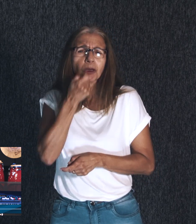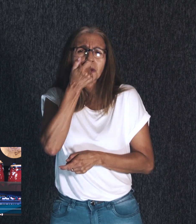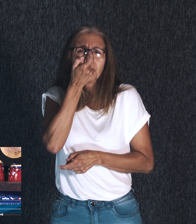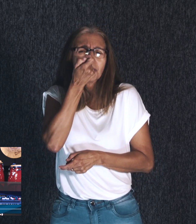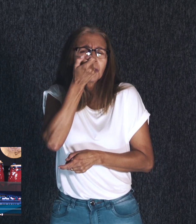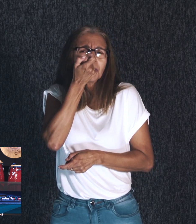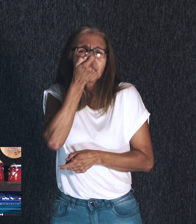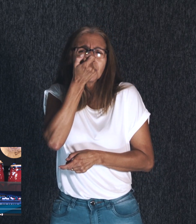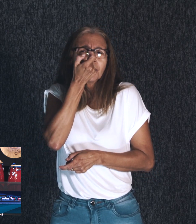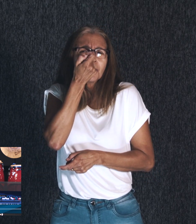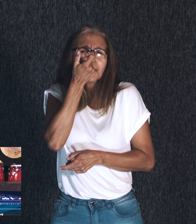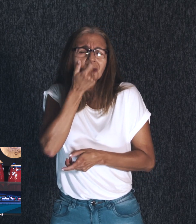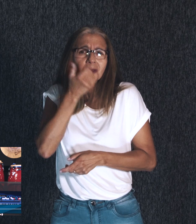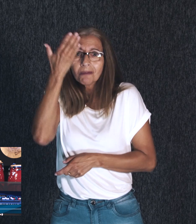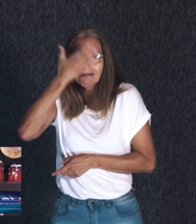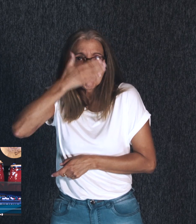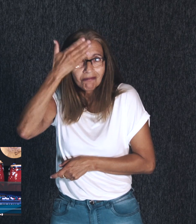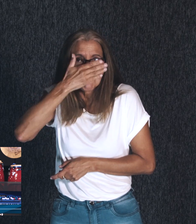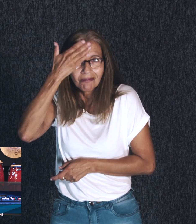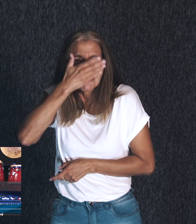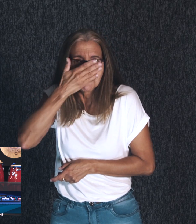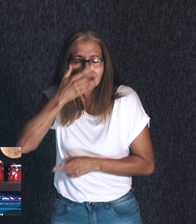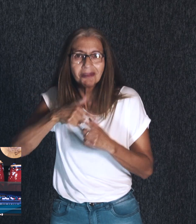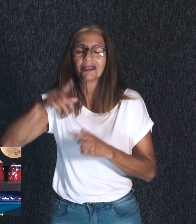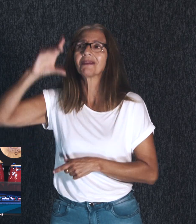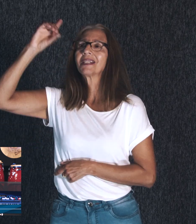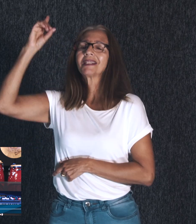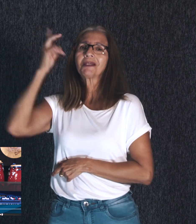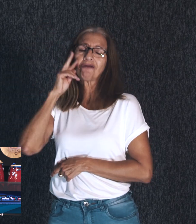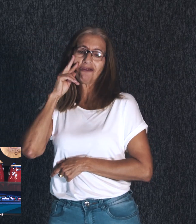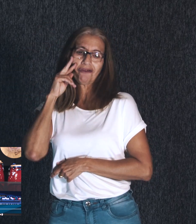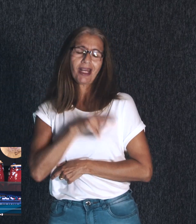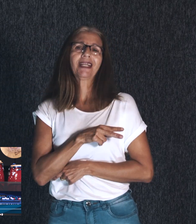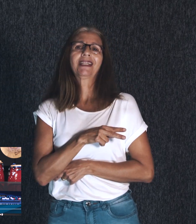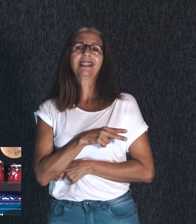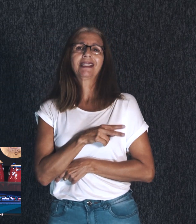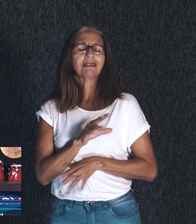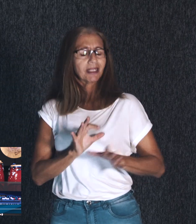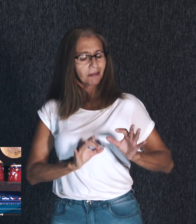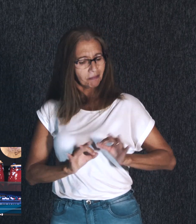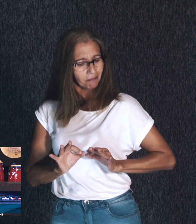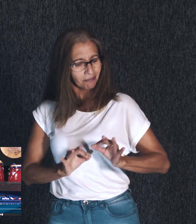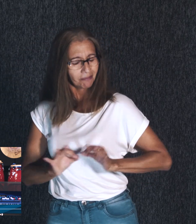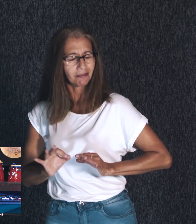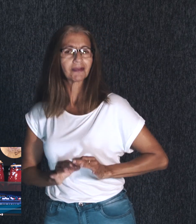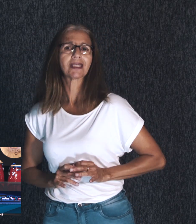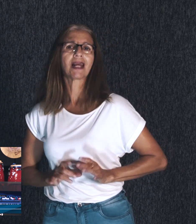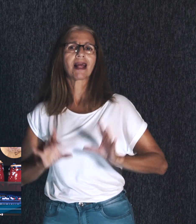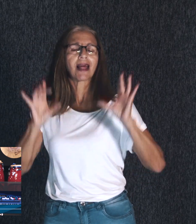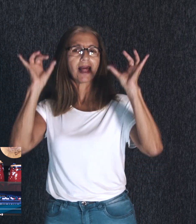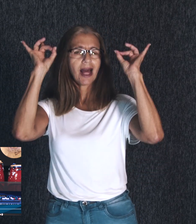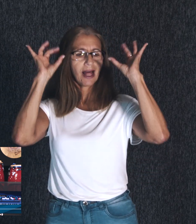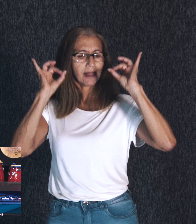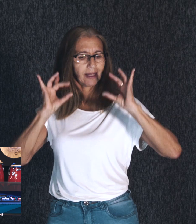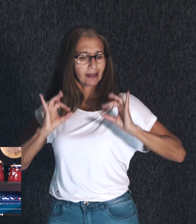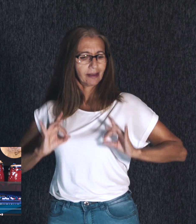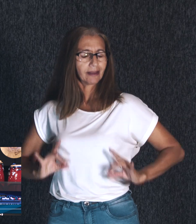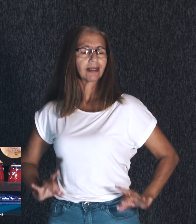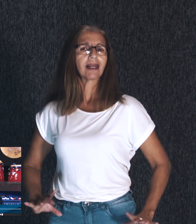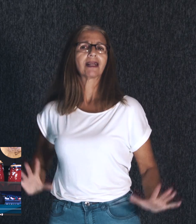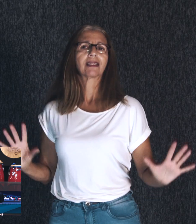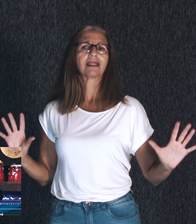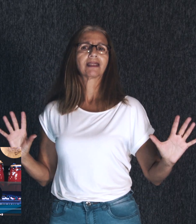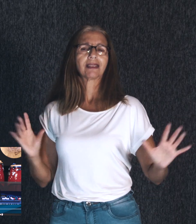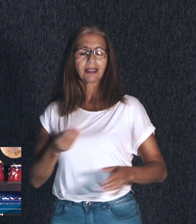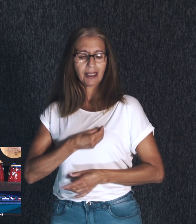Gente, e esse Deus que é o nosso Pai, Ele conhece cada detalhe da nossa vida. E